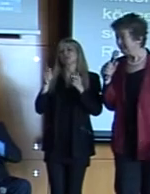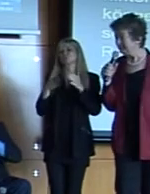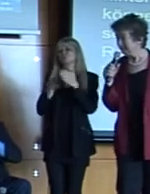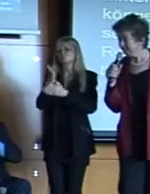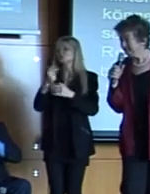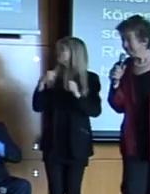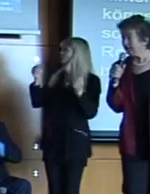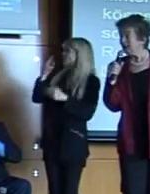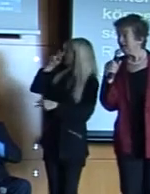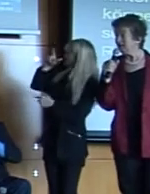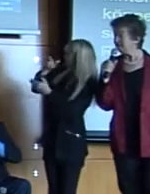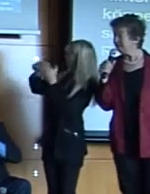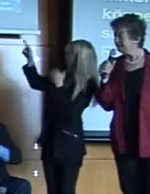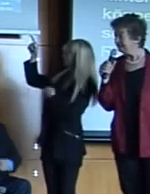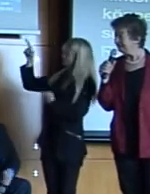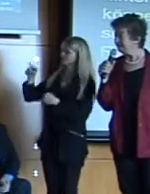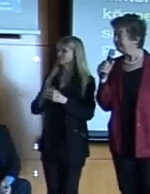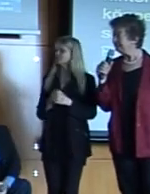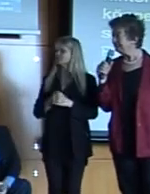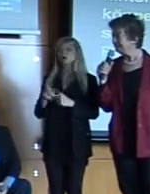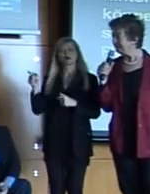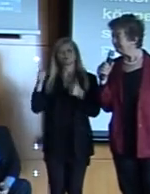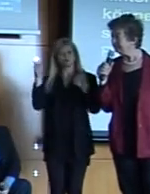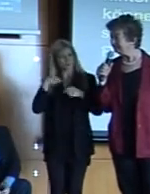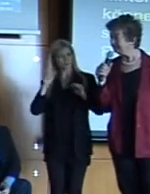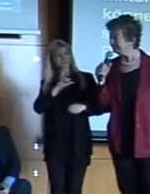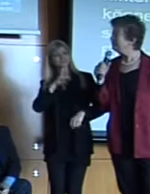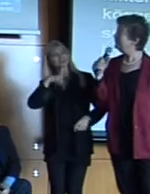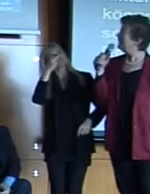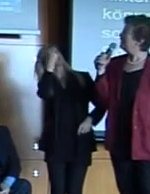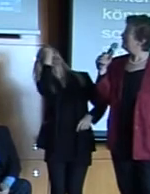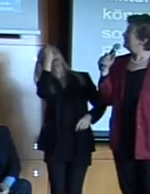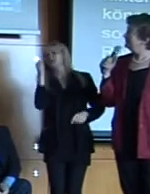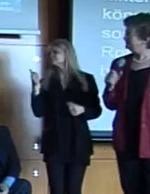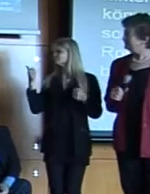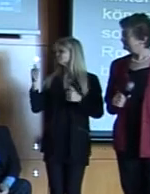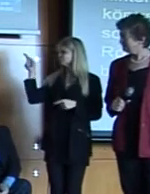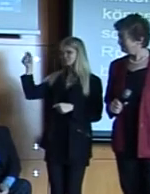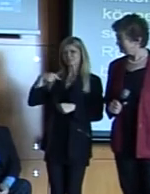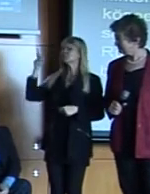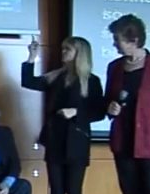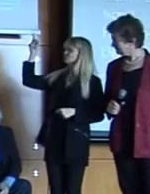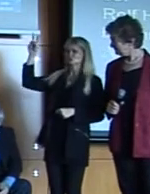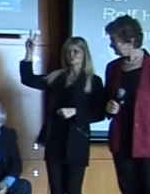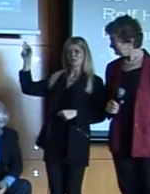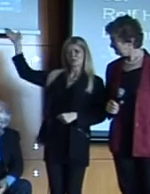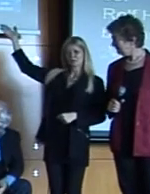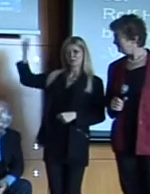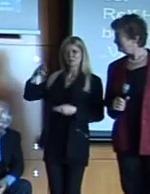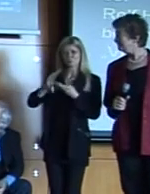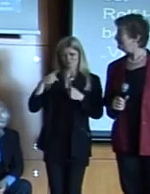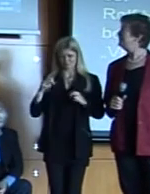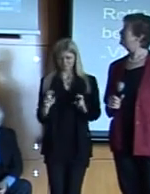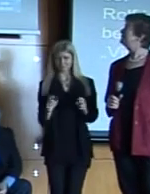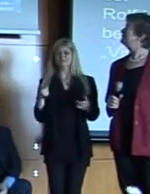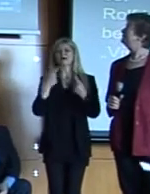lesen. Ah, ich kann mich aber schon sehen, das ist super. Das ist der Rolf Hollup, da steht er, da sitzt er. Andere